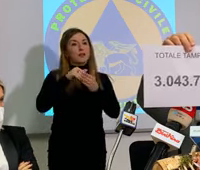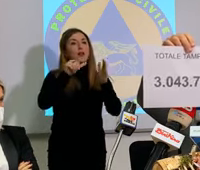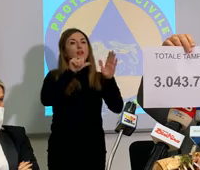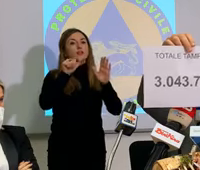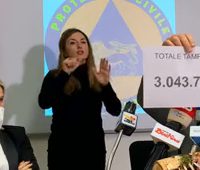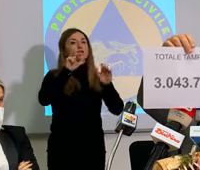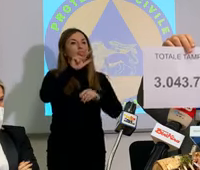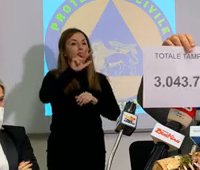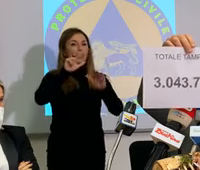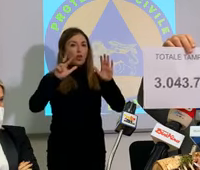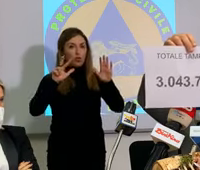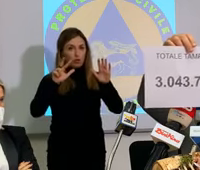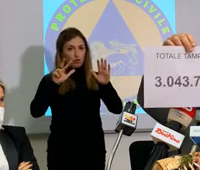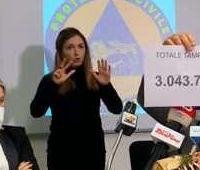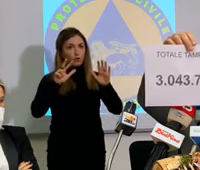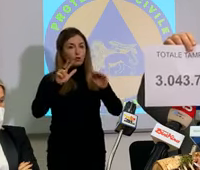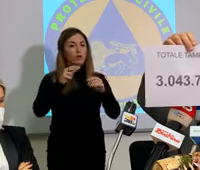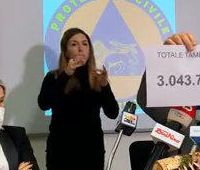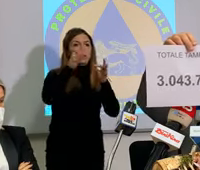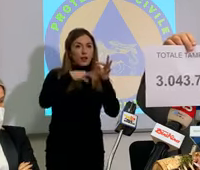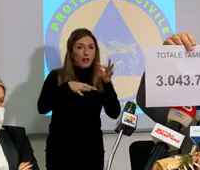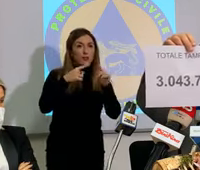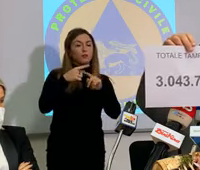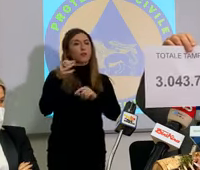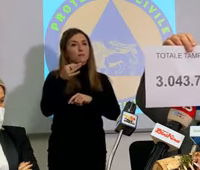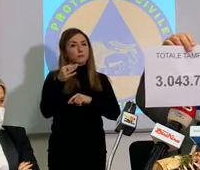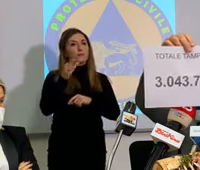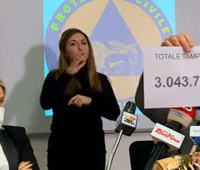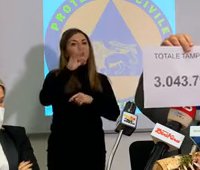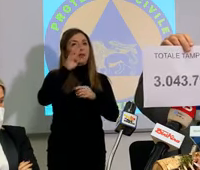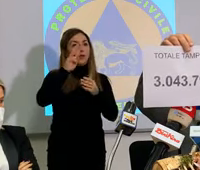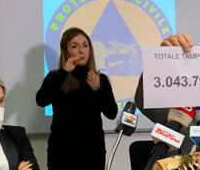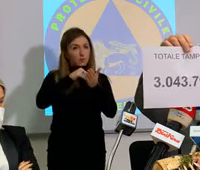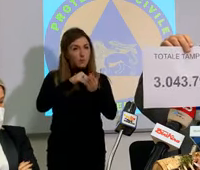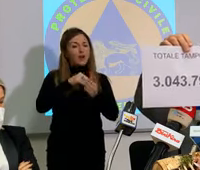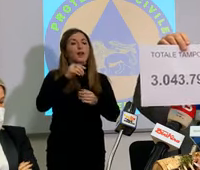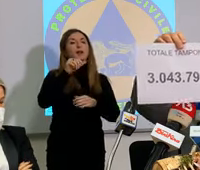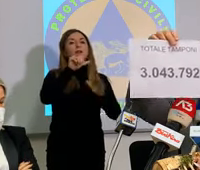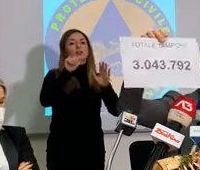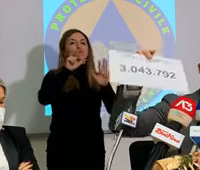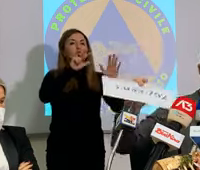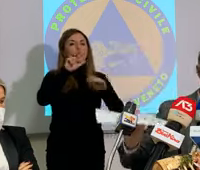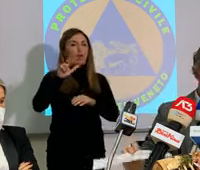4.638 rapidi tumore colori e 50 4.638